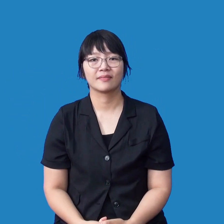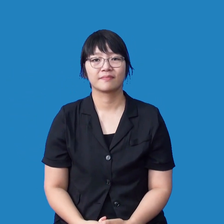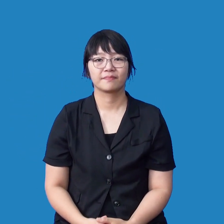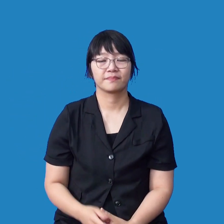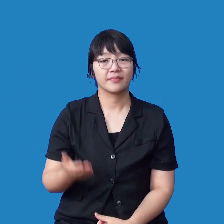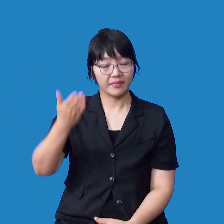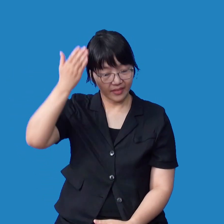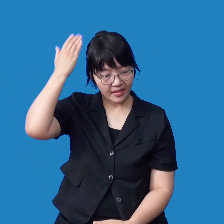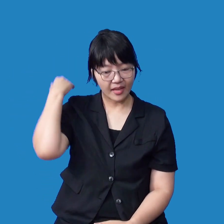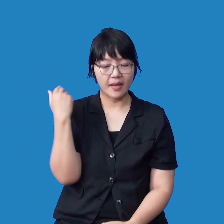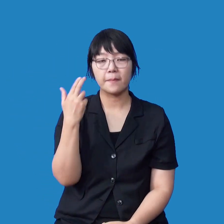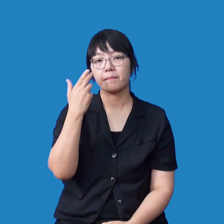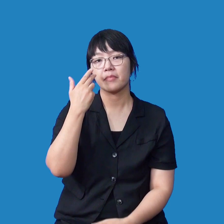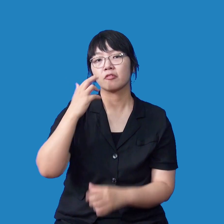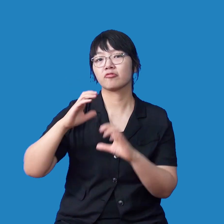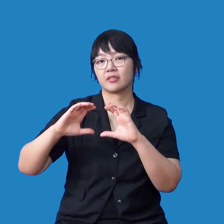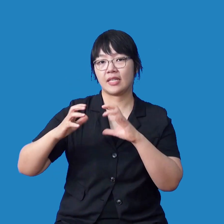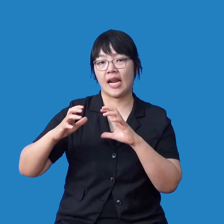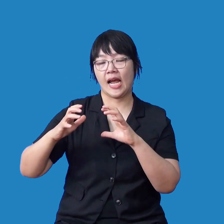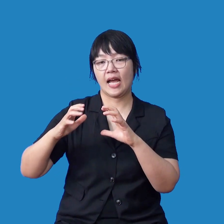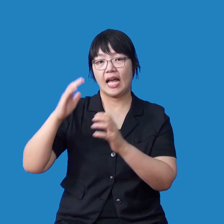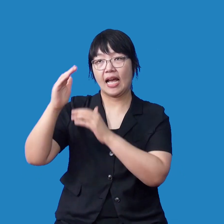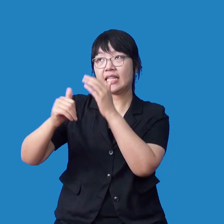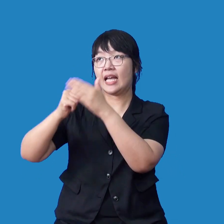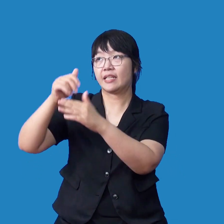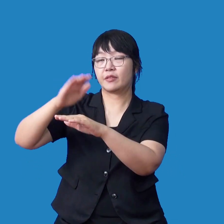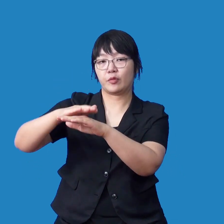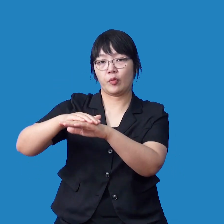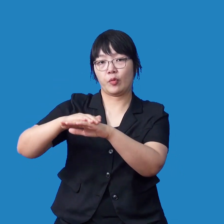과거에 미국에서 아주 하나님의 손에